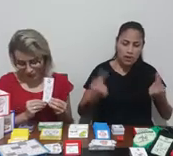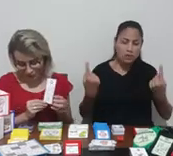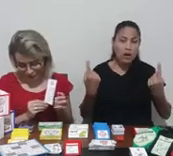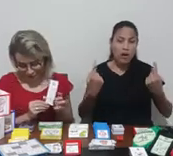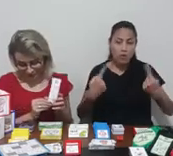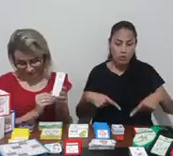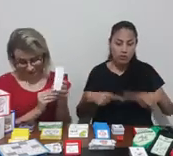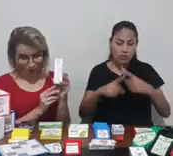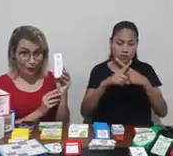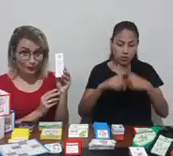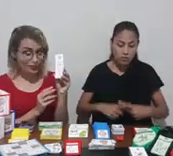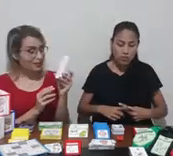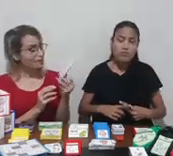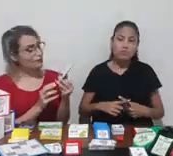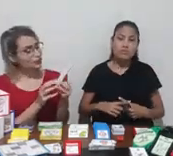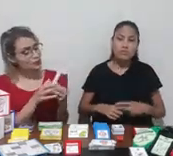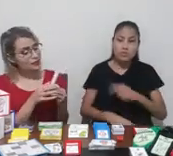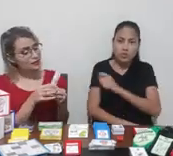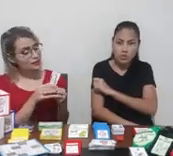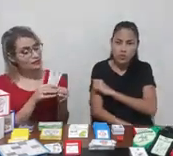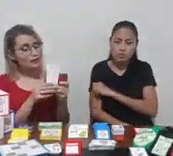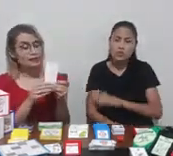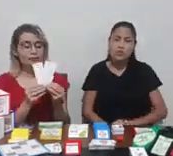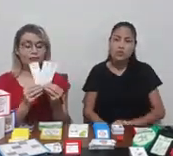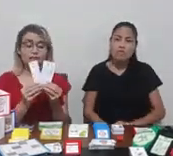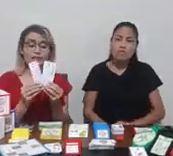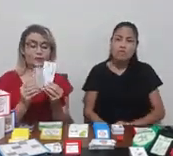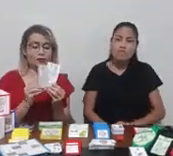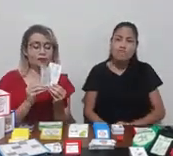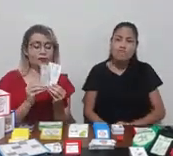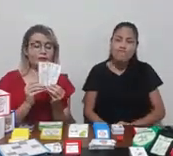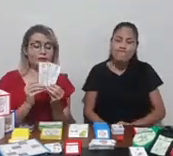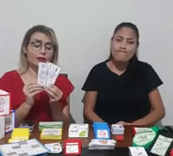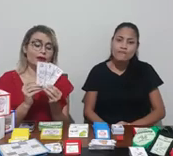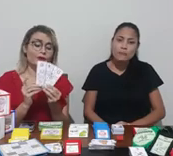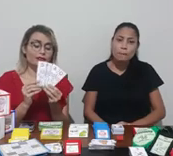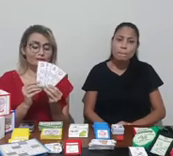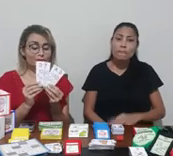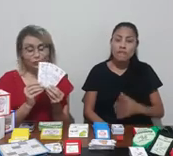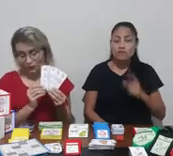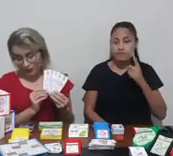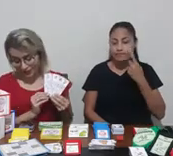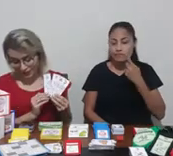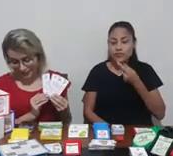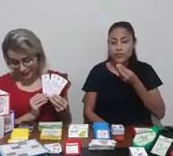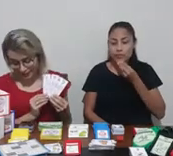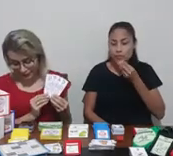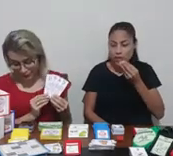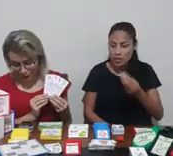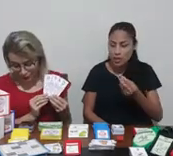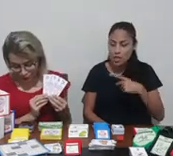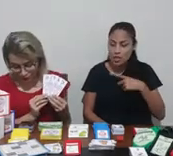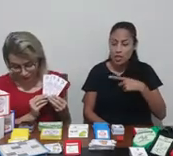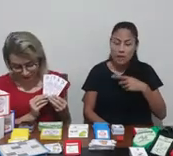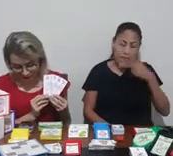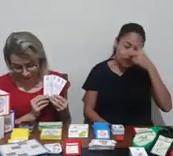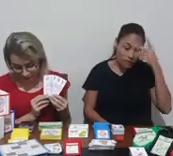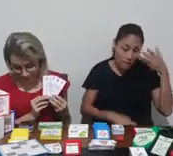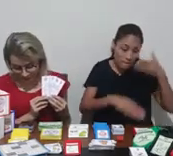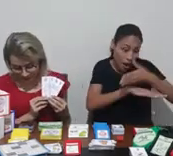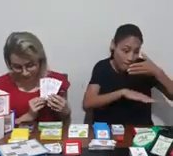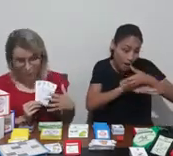os alunos, tá bom? Então, vejam aí que isso aqui é uma dica. Estou vendo aqui que está entrando um monte